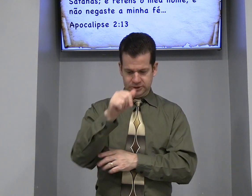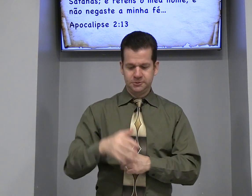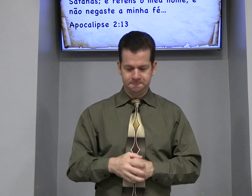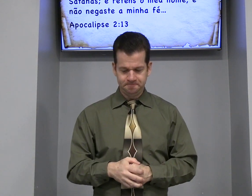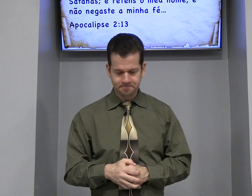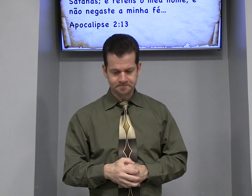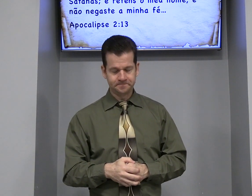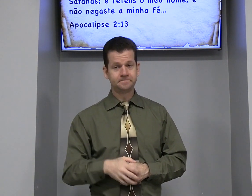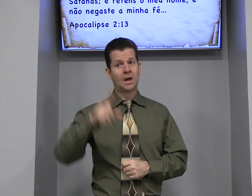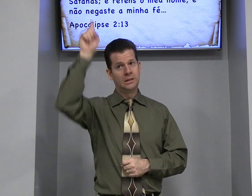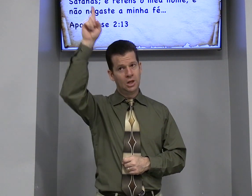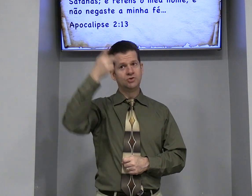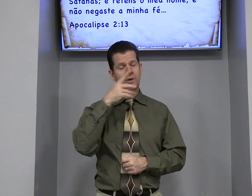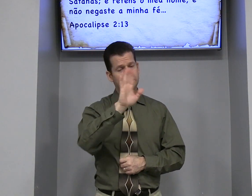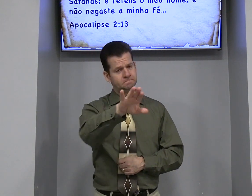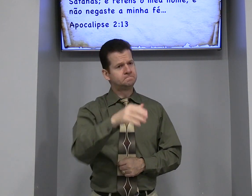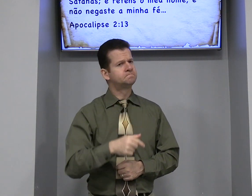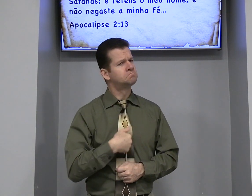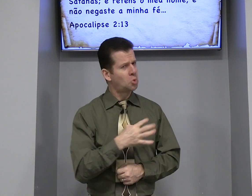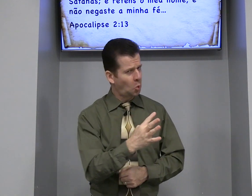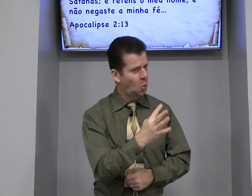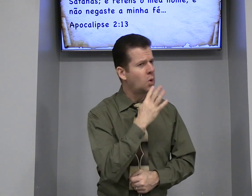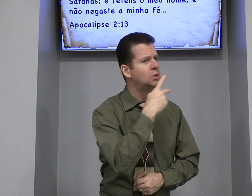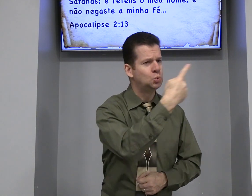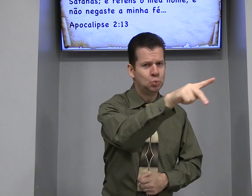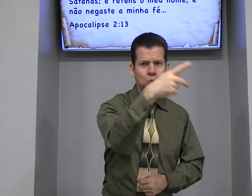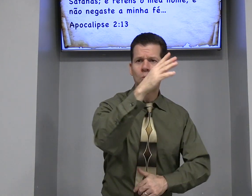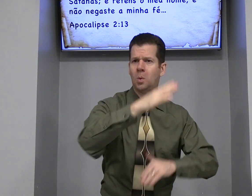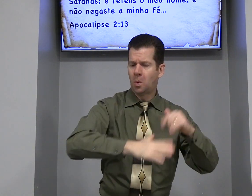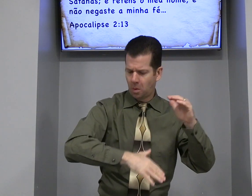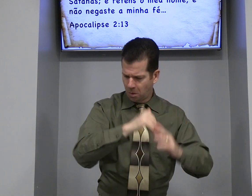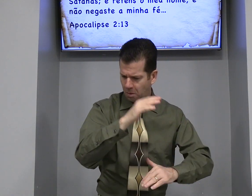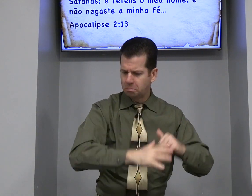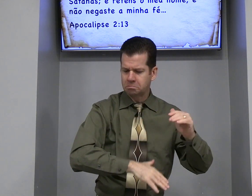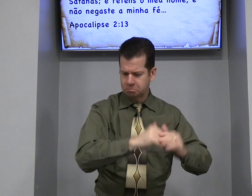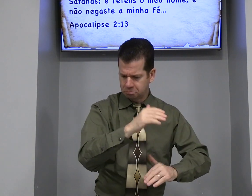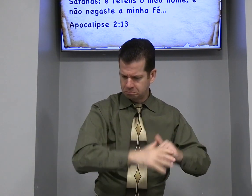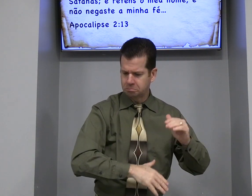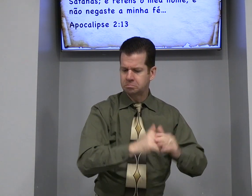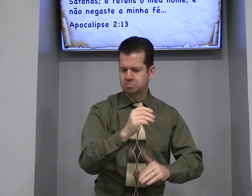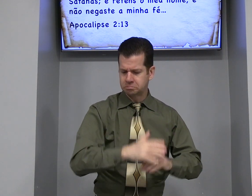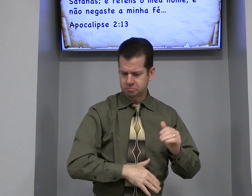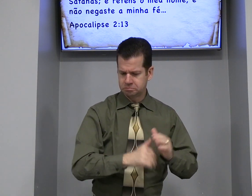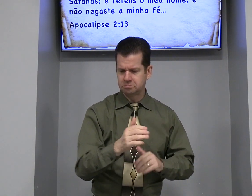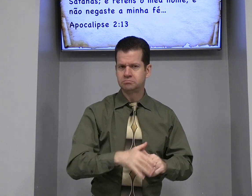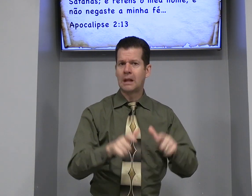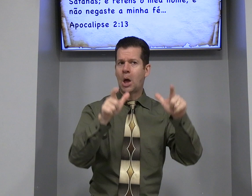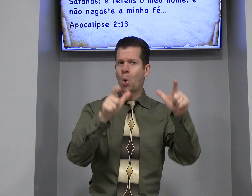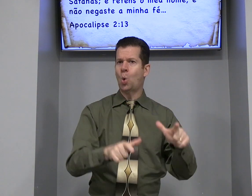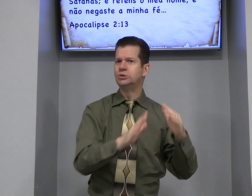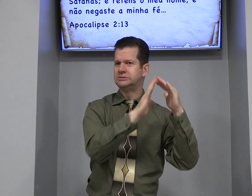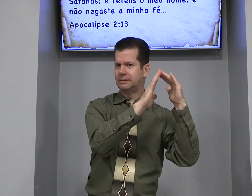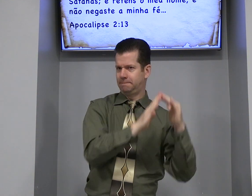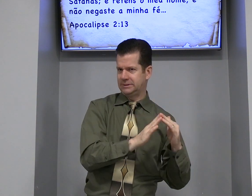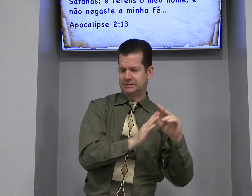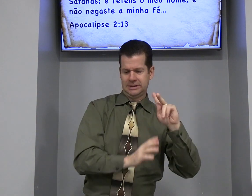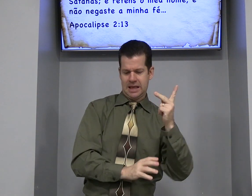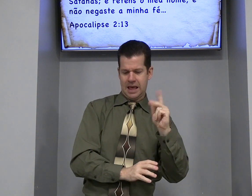versículo 12 até 17, Deus falou, João falou, conhece as tuas obras e